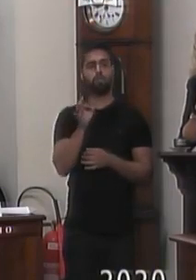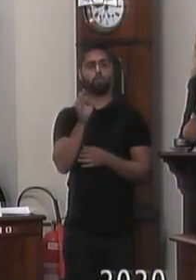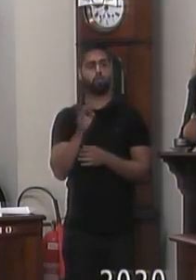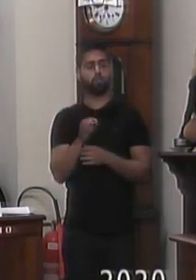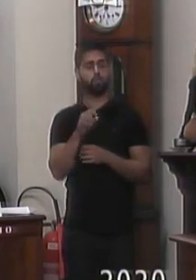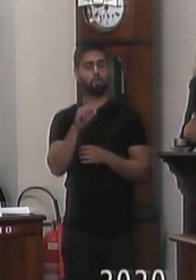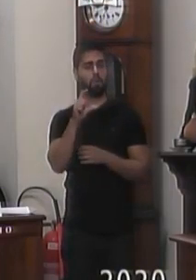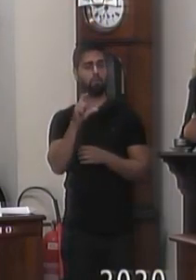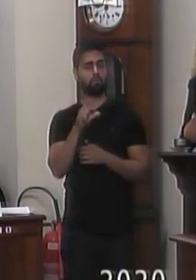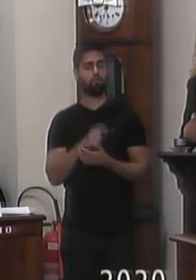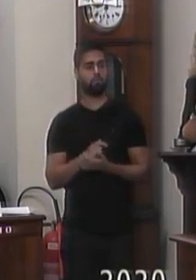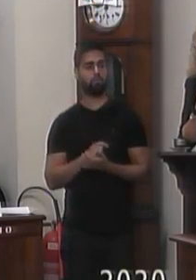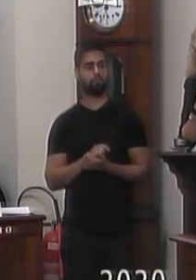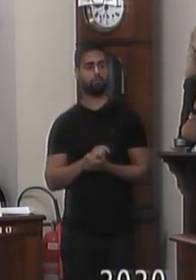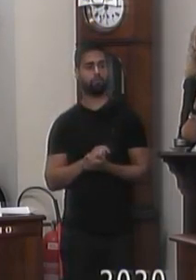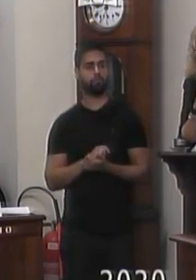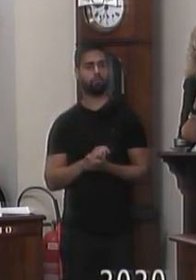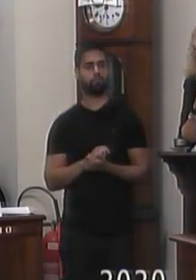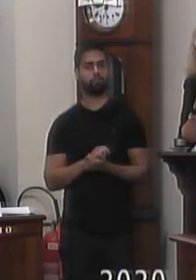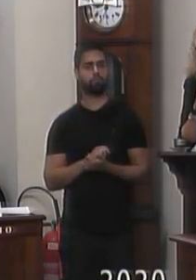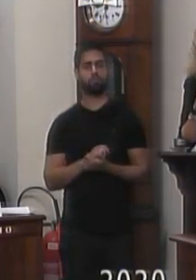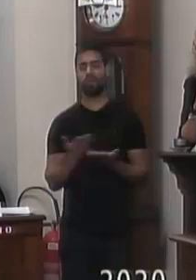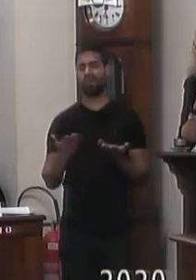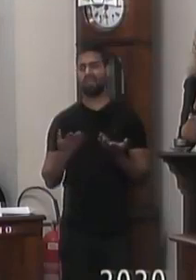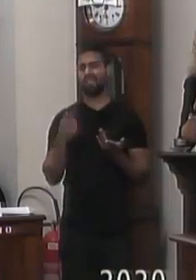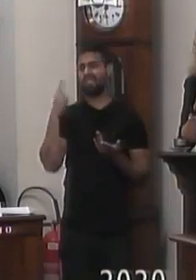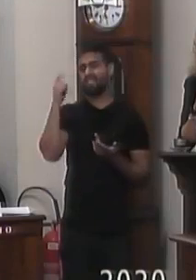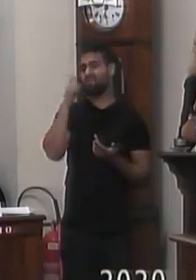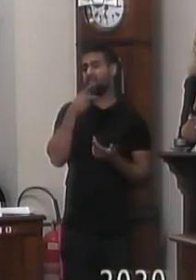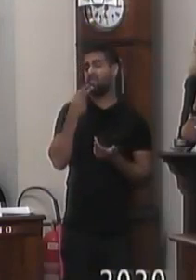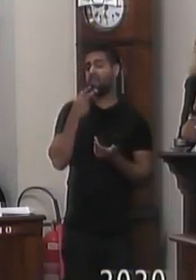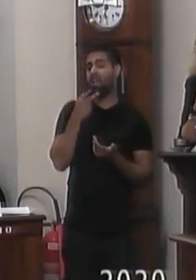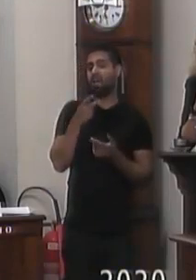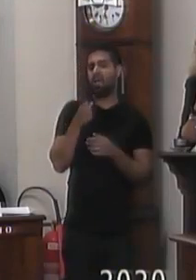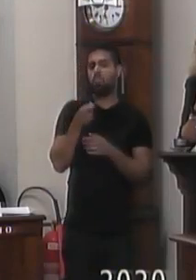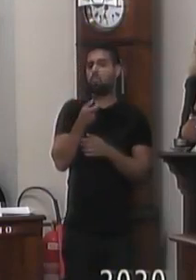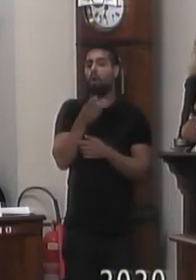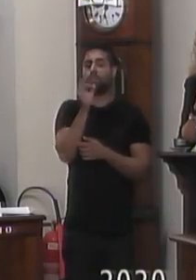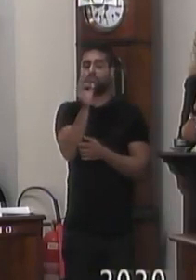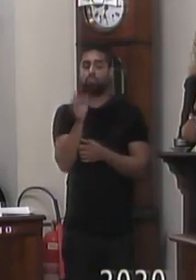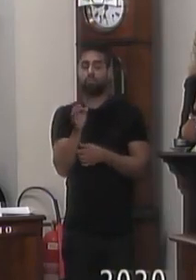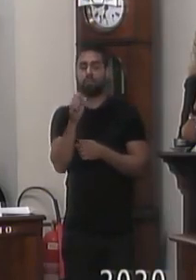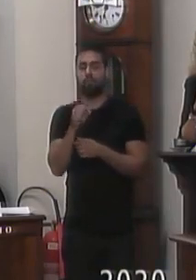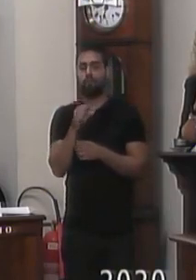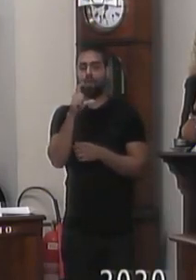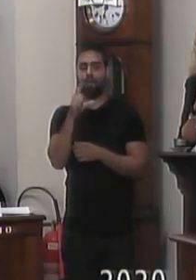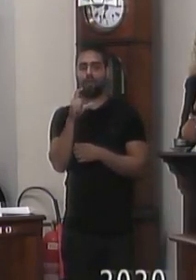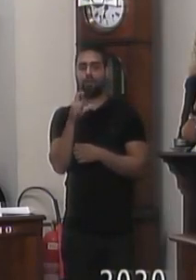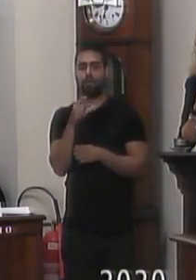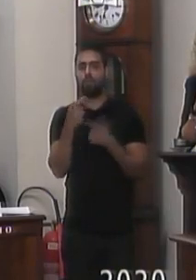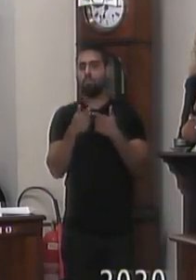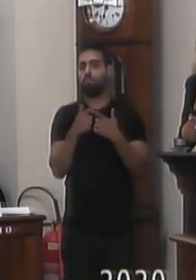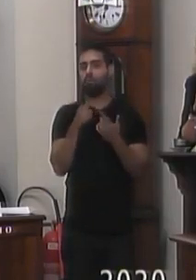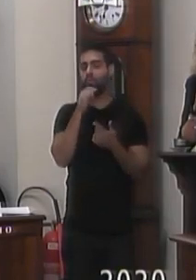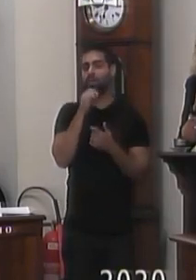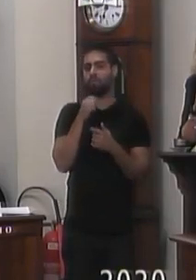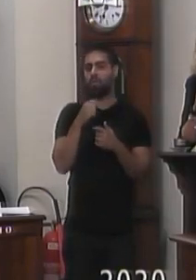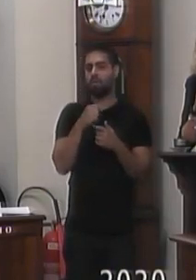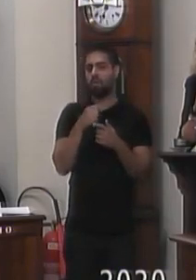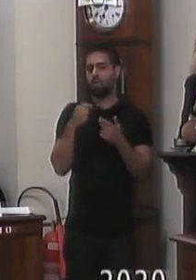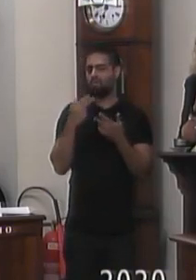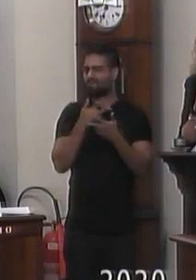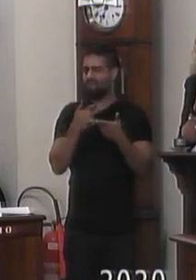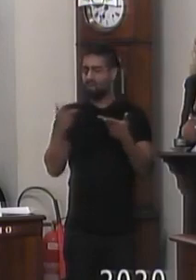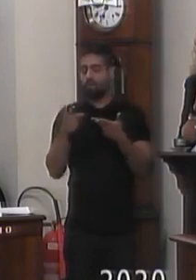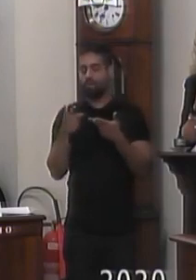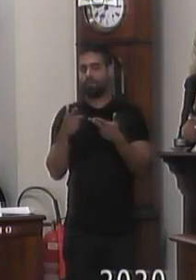De aumento? Muito difícil dar um percentual de aumento referente a isso, porque assim, são muitas ações,